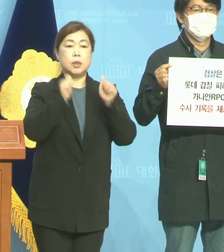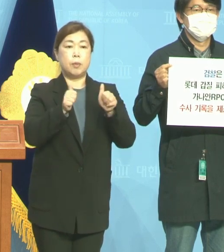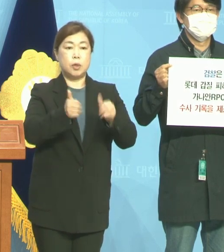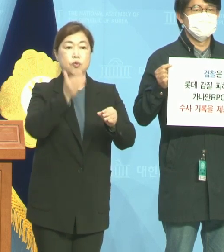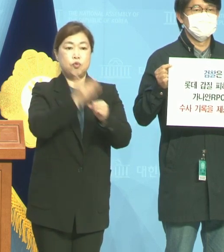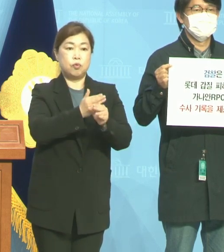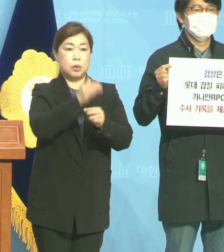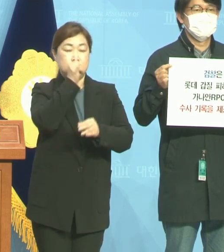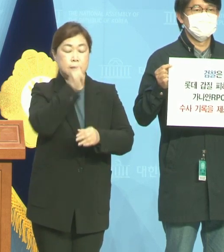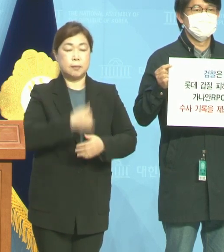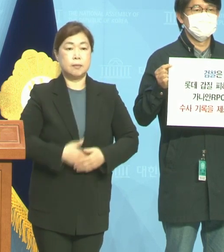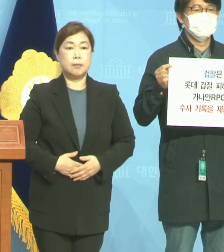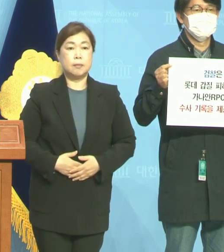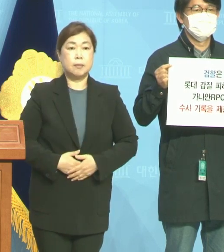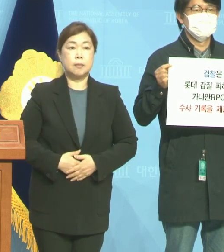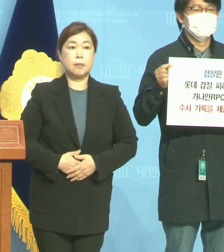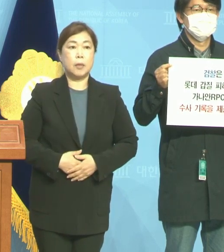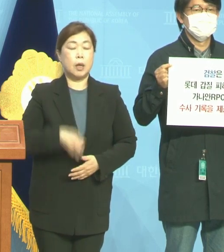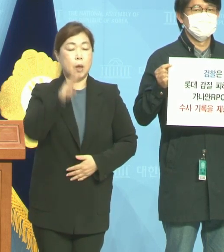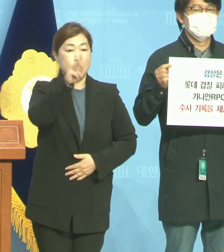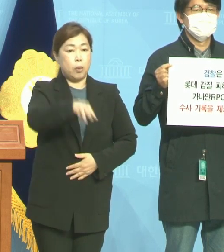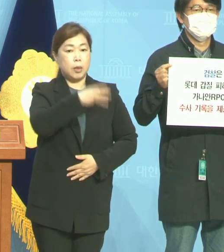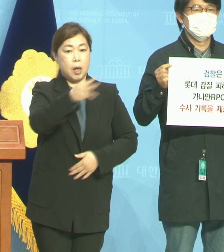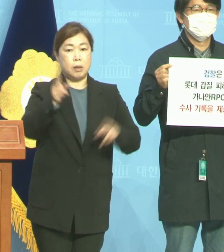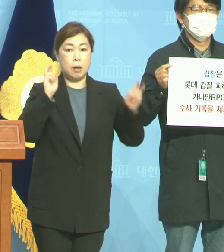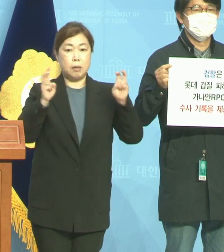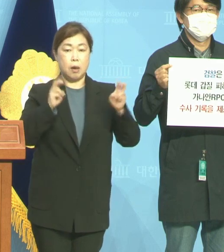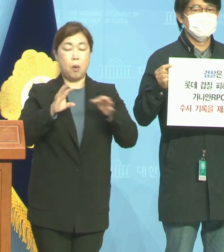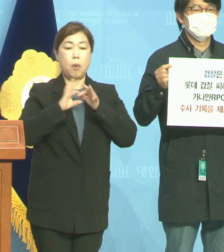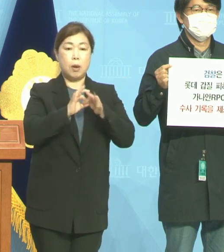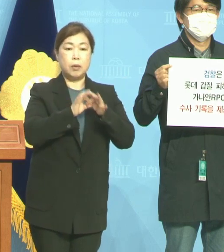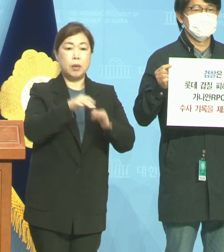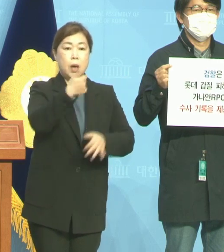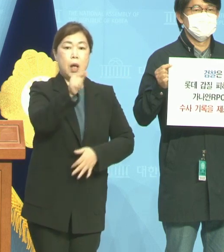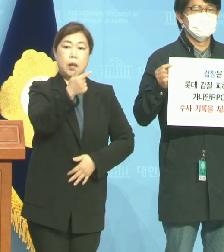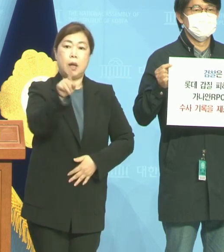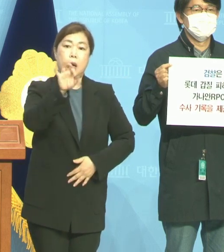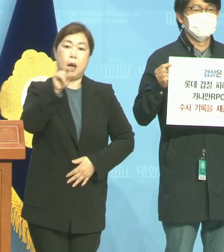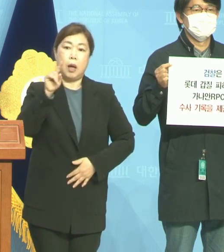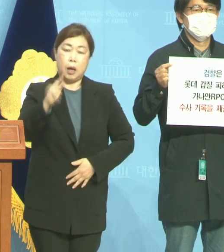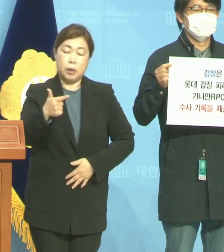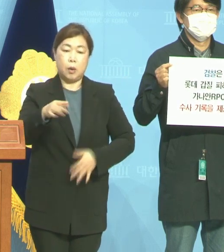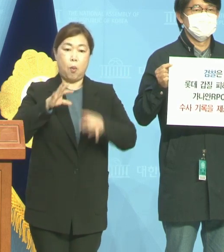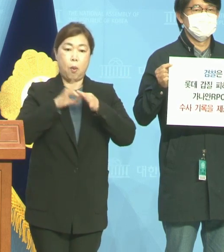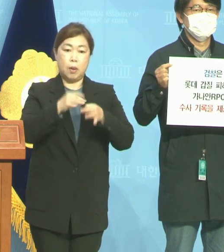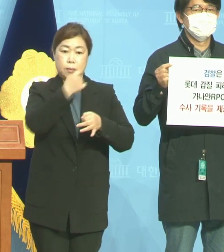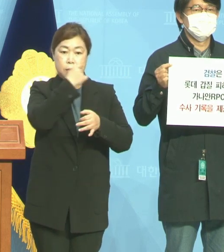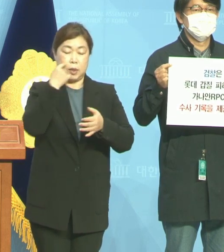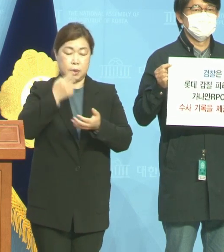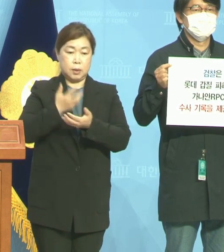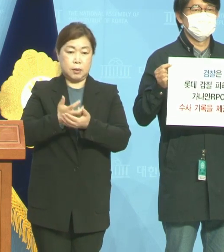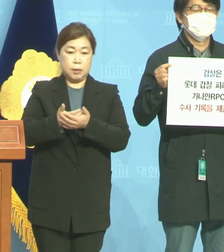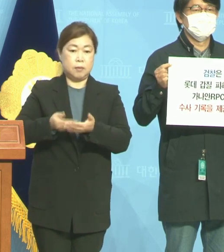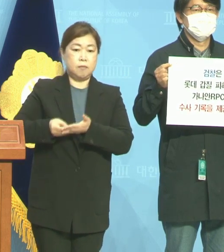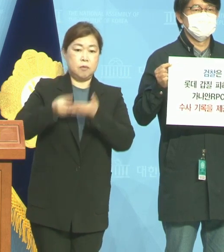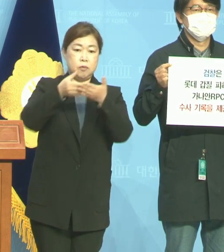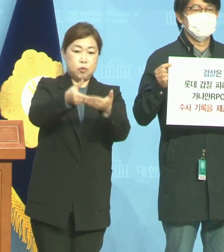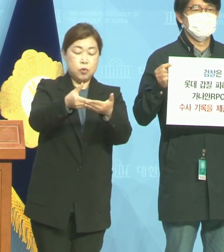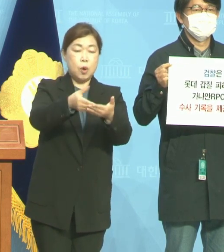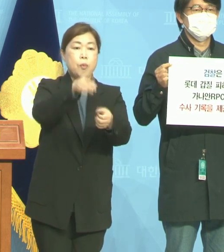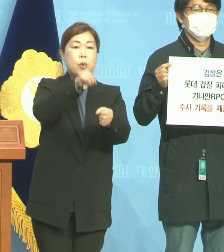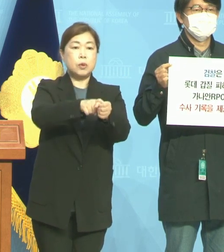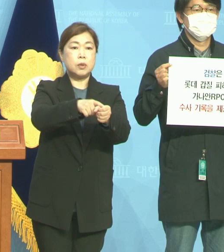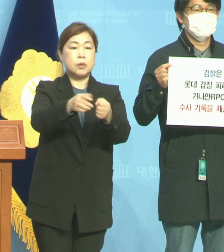있습니다 이 롯데상사 와 가난할 pc 간의 거래 관계를 입증할 자료를 법원에 제출하기 위해서